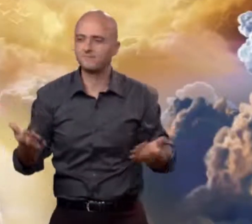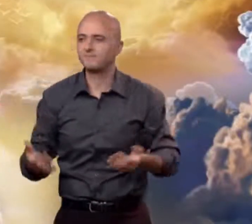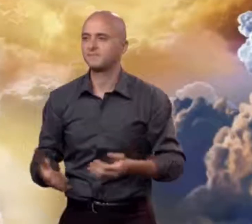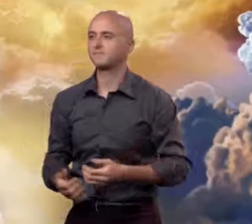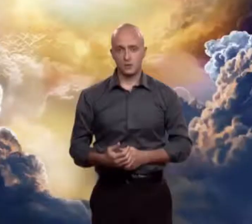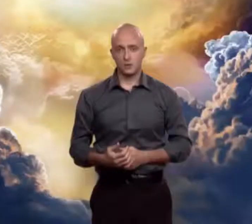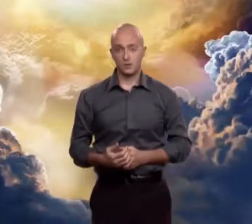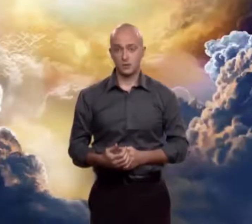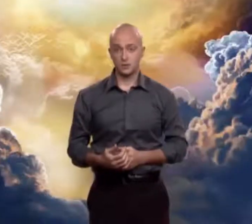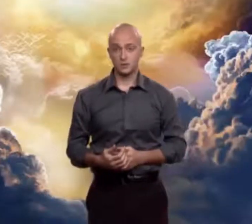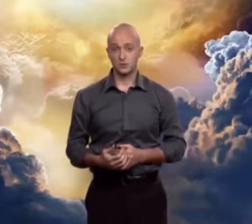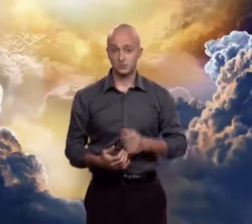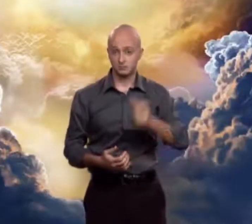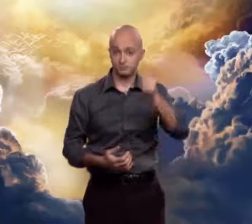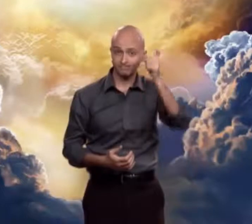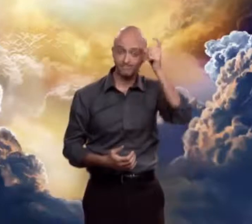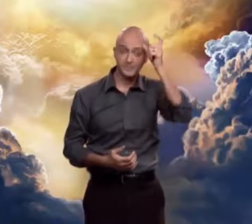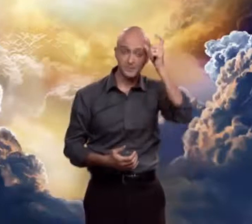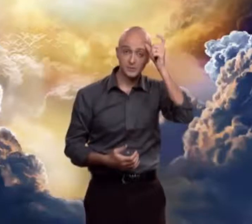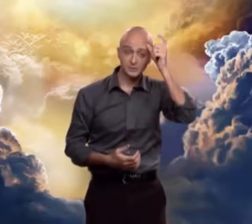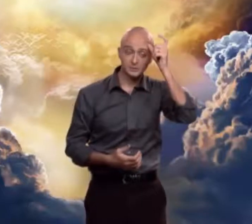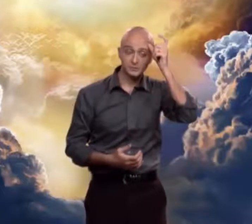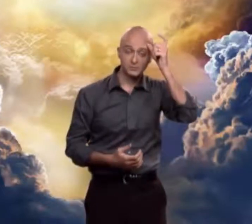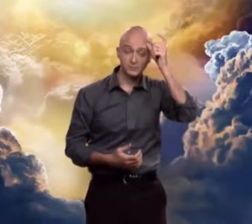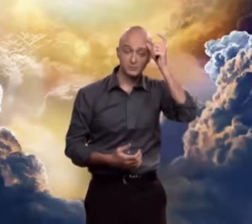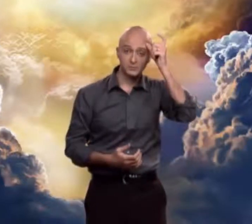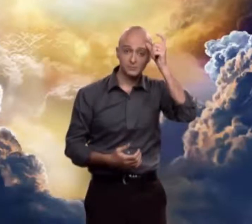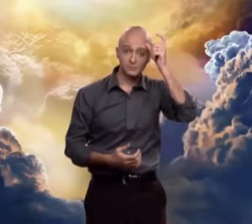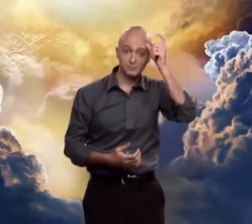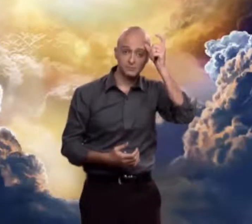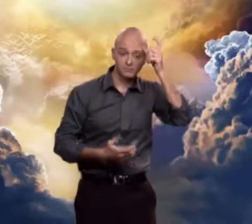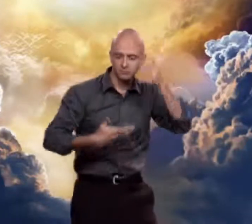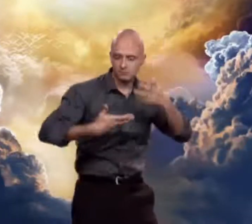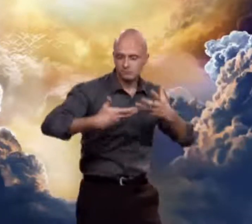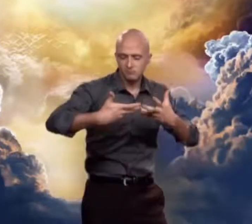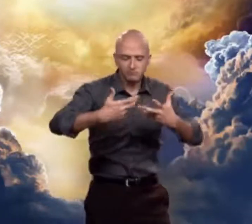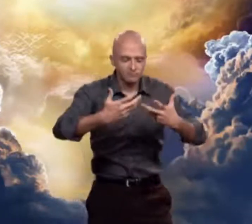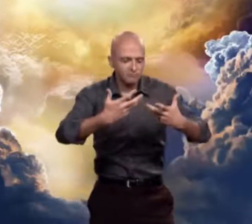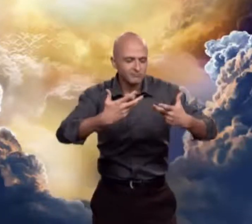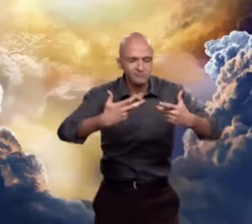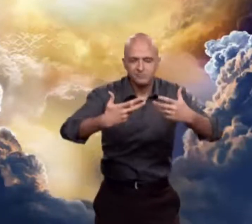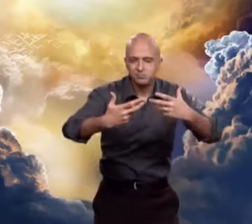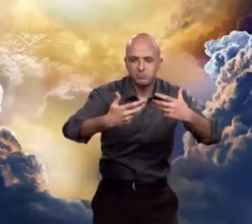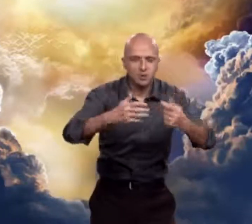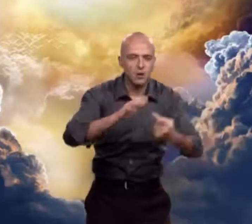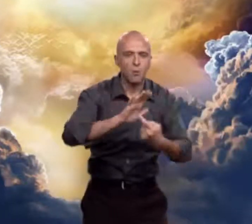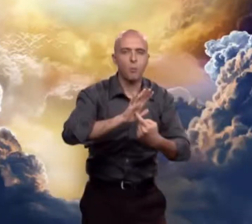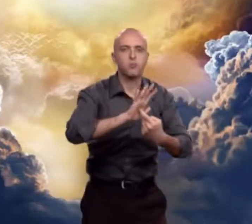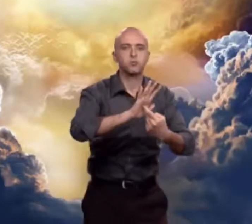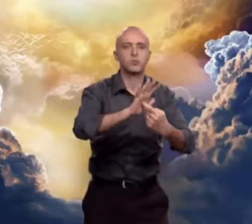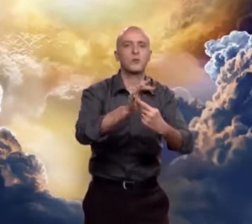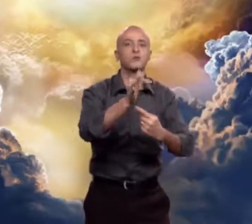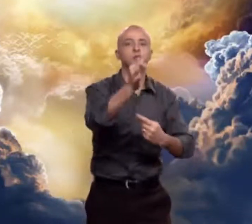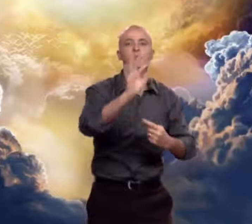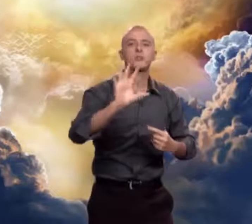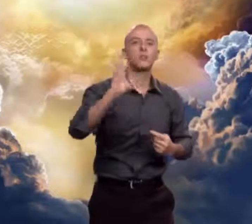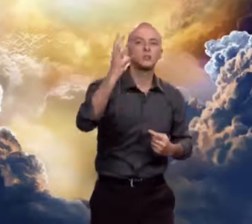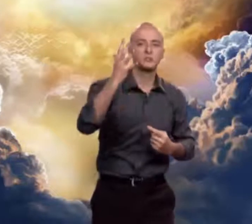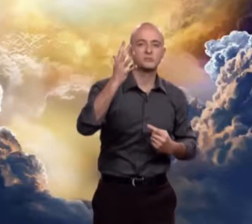Criador. Denunciou os estatutos divinos como restrição à sua liberdade e declarou que seu objetivo era